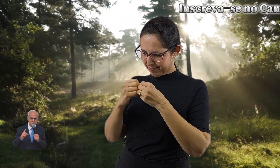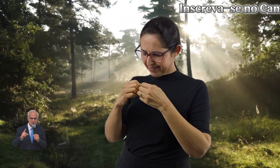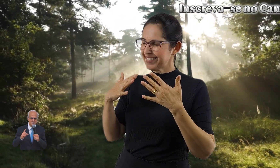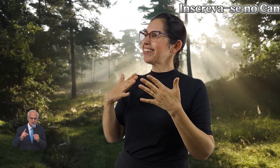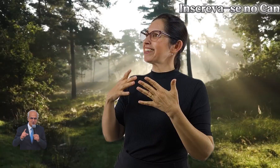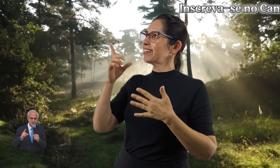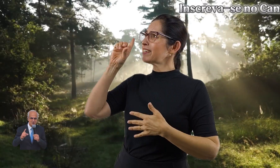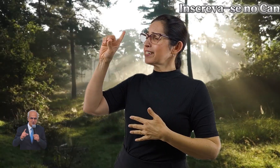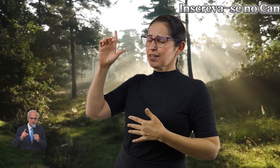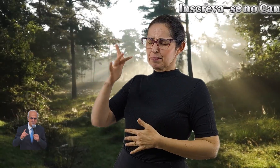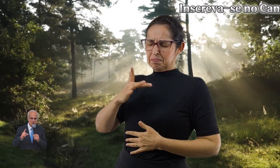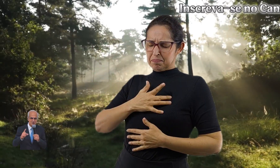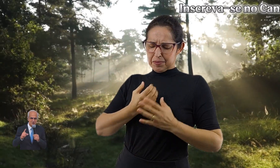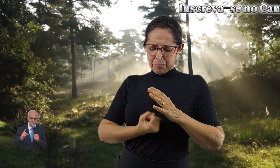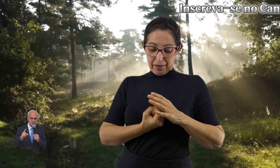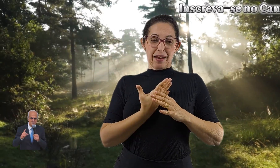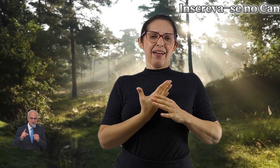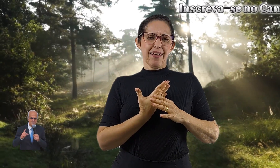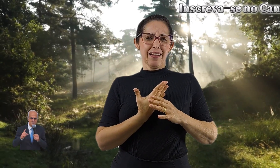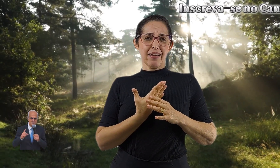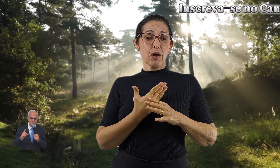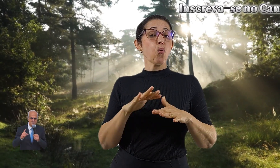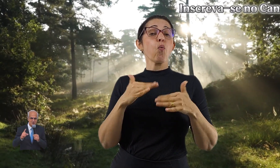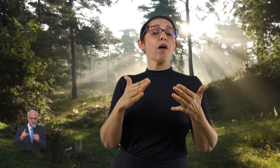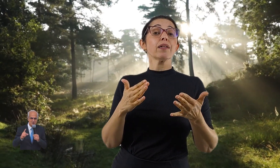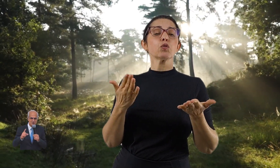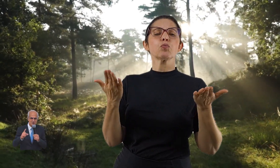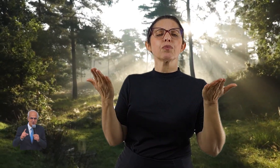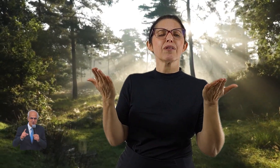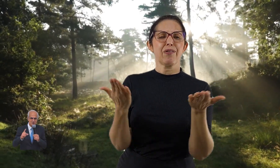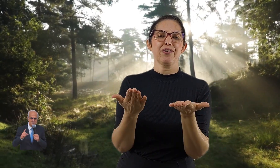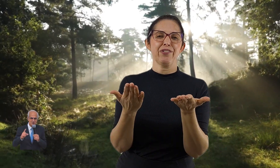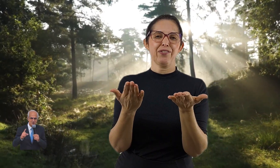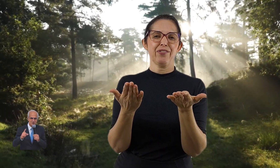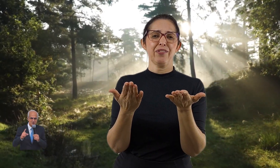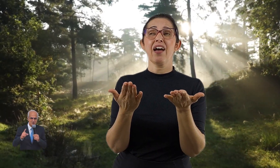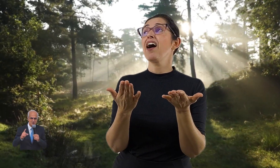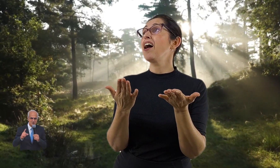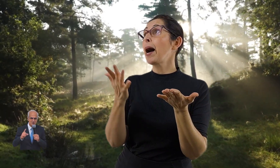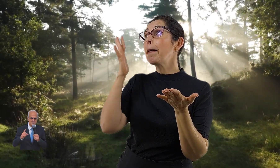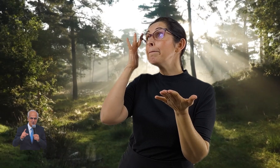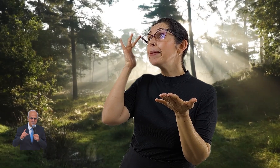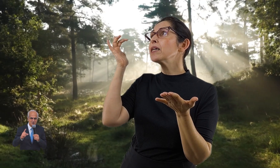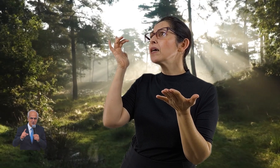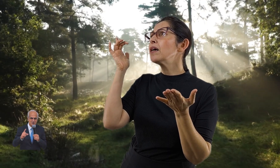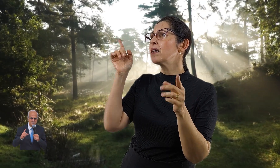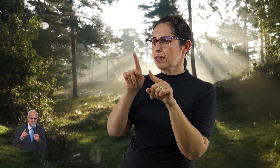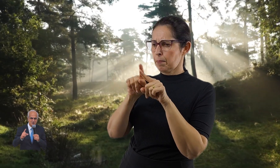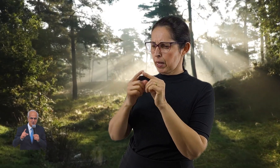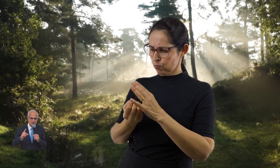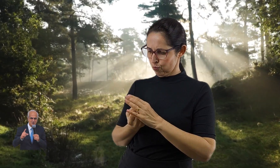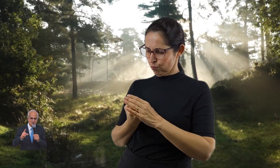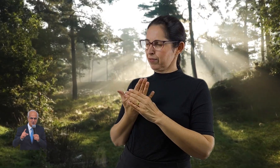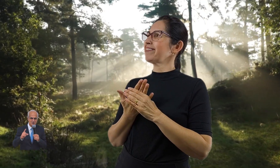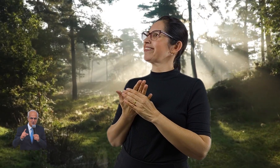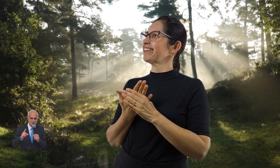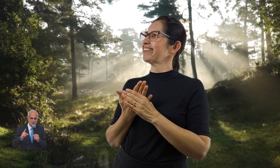vai criar. Mas cria quando? Cria hoje, Senhor, cria hoje. Mas Senhor, amanhã, cria também,